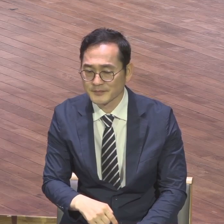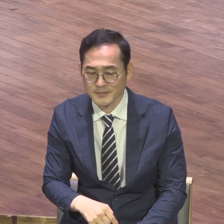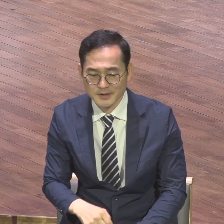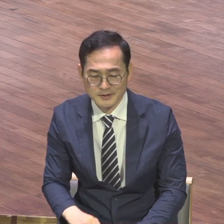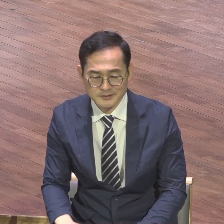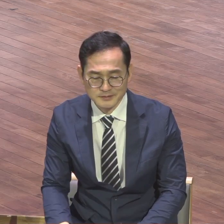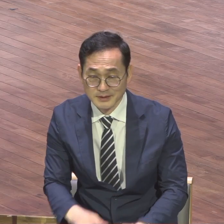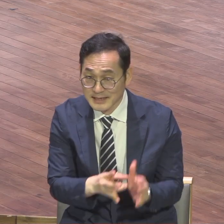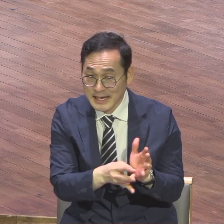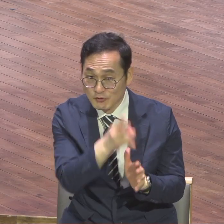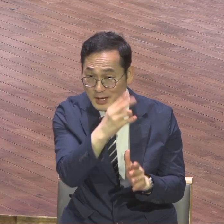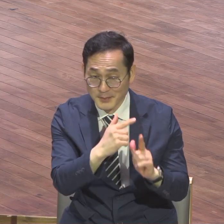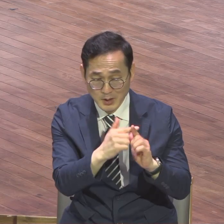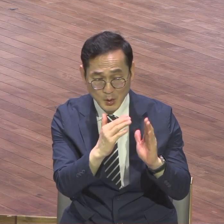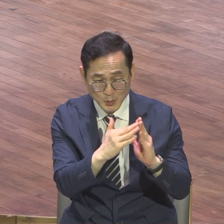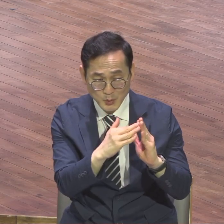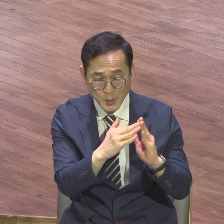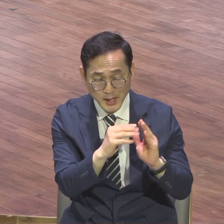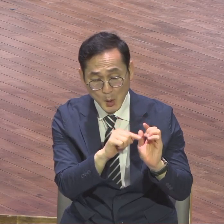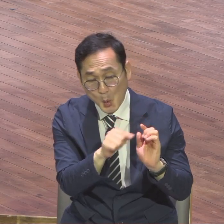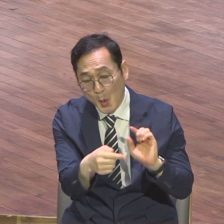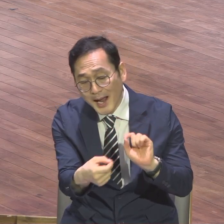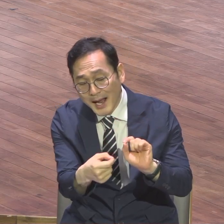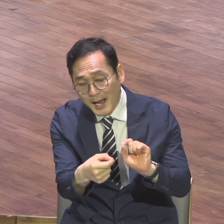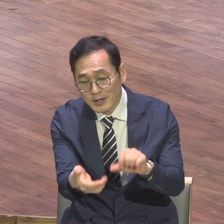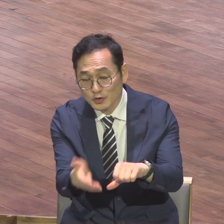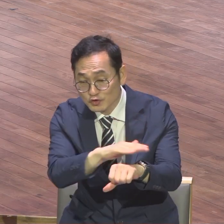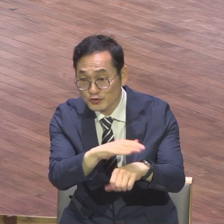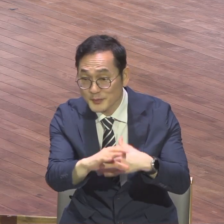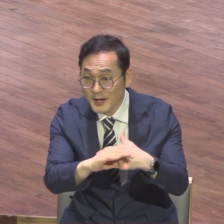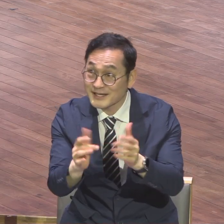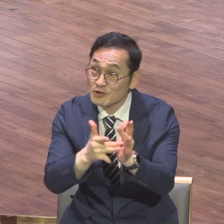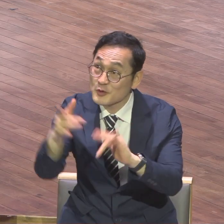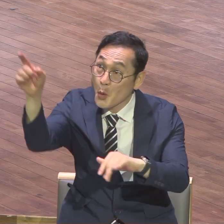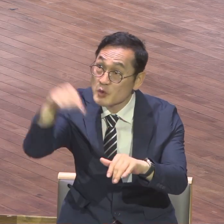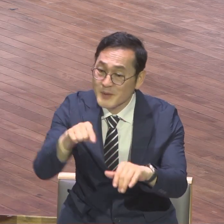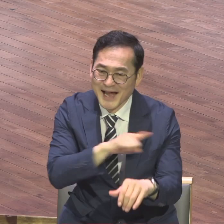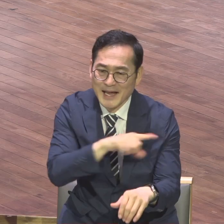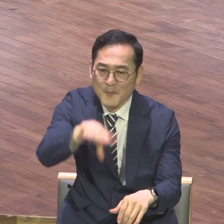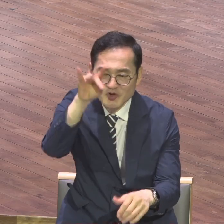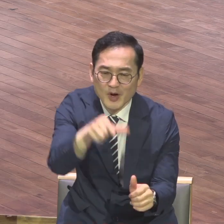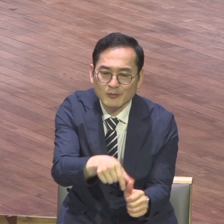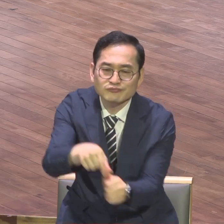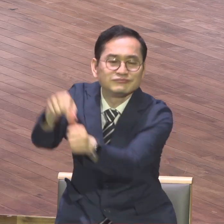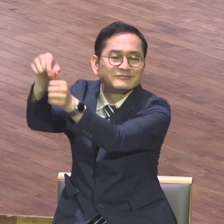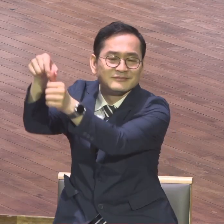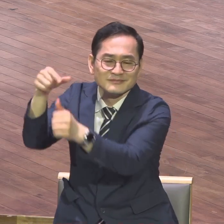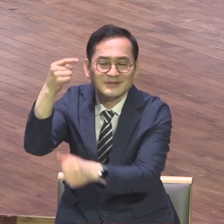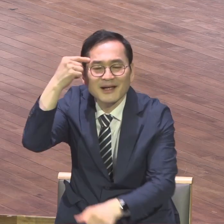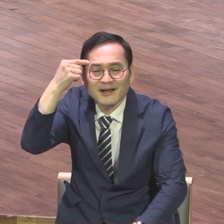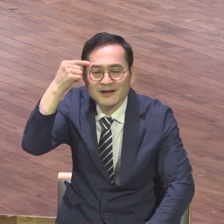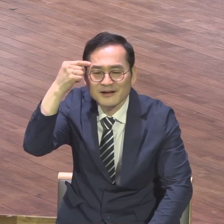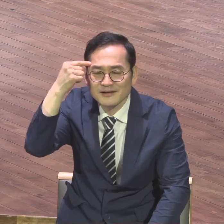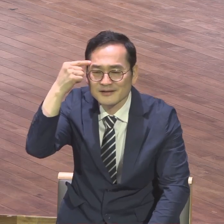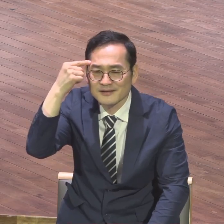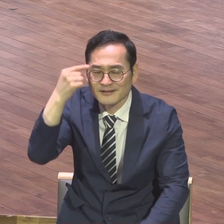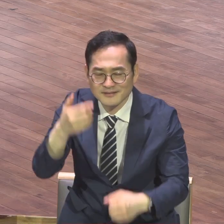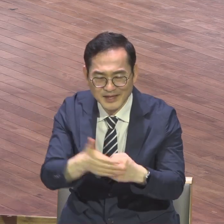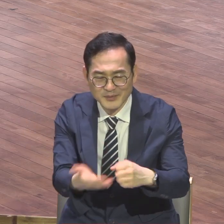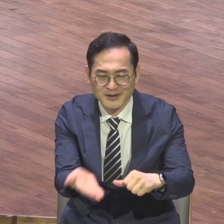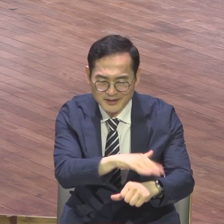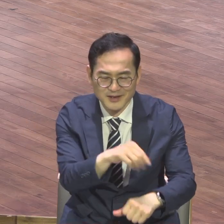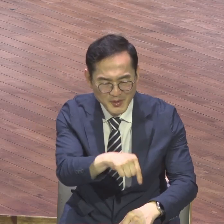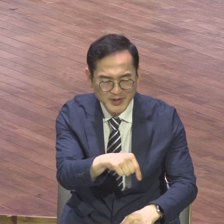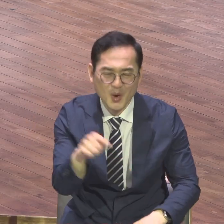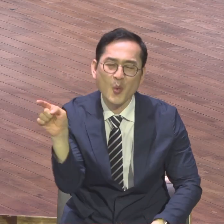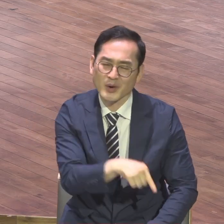근처에 예루살렘 성전 근처에 묻히면 메시아가 오시면 빨리 먼저 부활한다. 이러한 이 속설이 있어